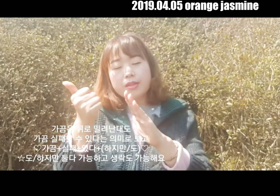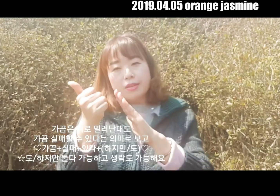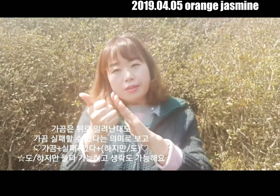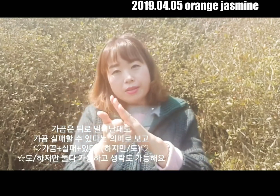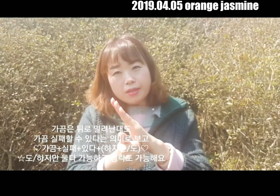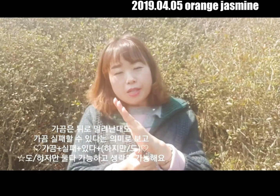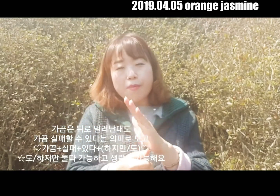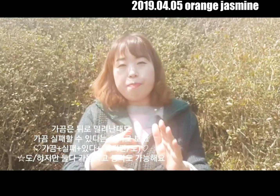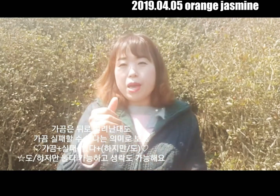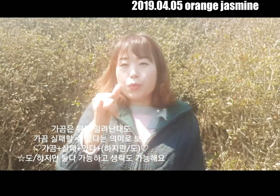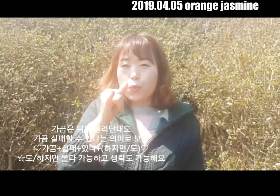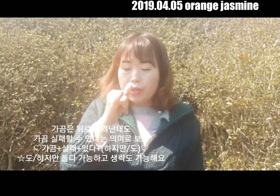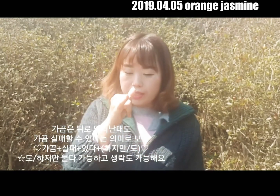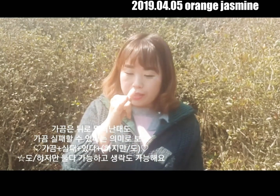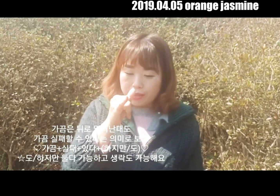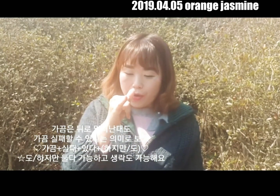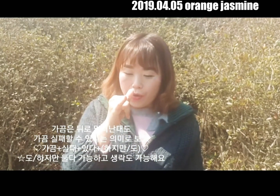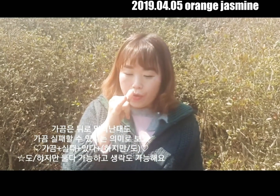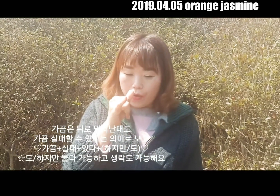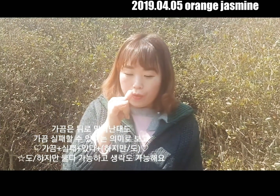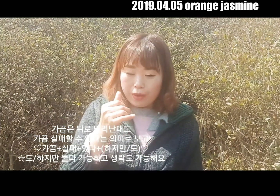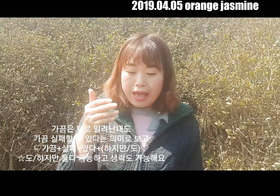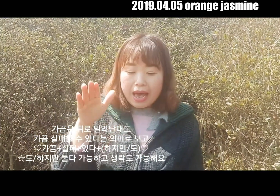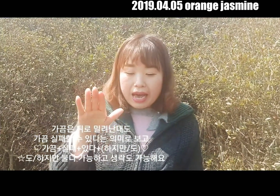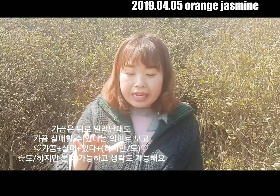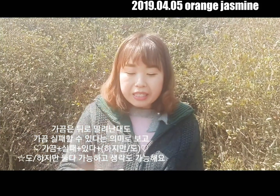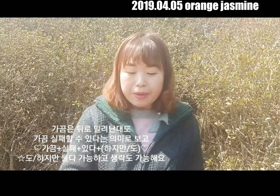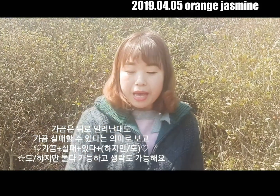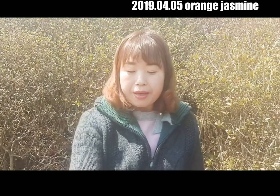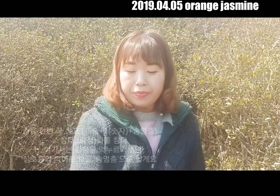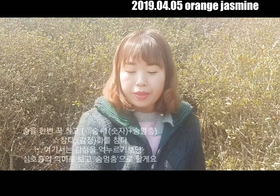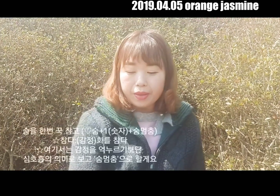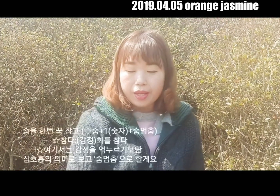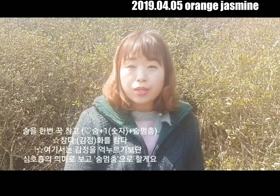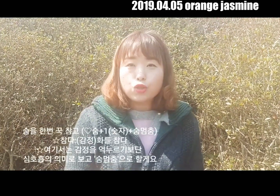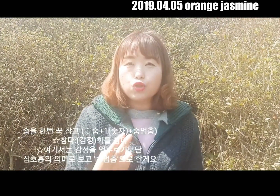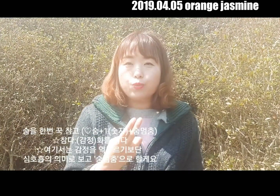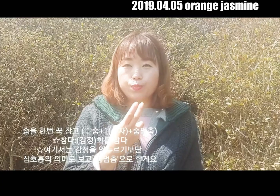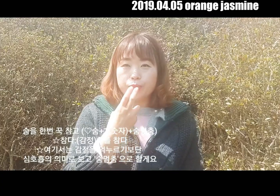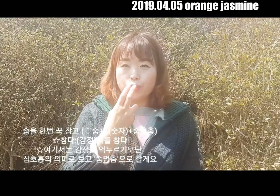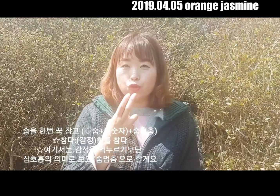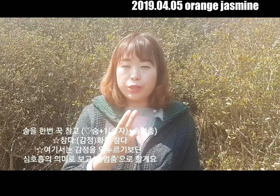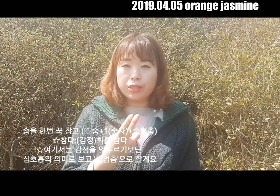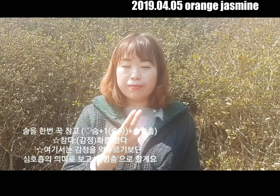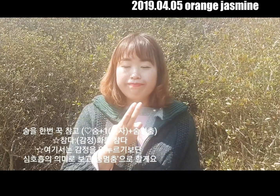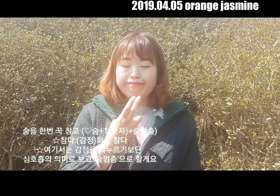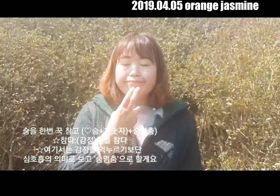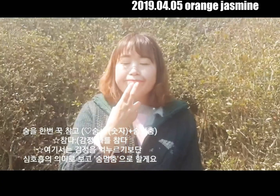가끔은 실패도 있어. 하지만 숨 쉬다.